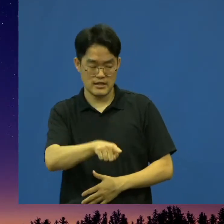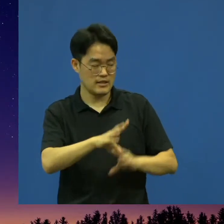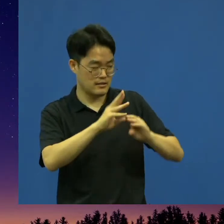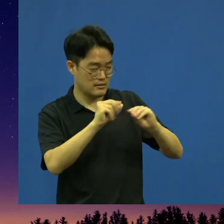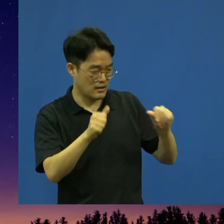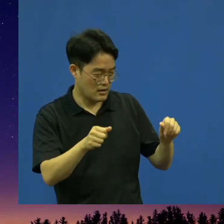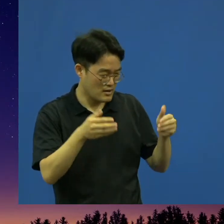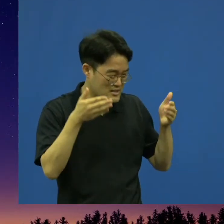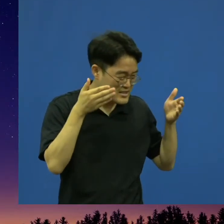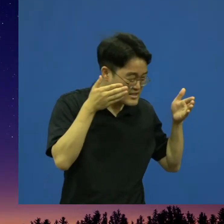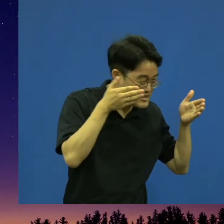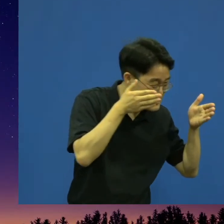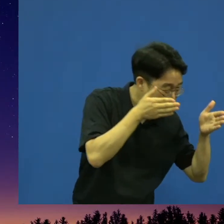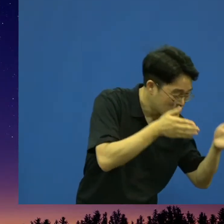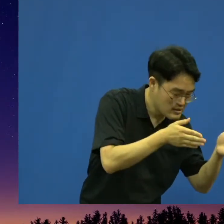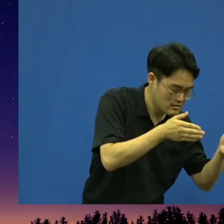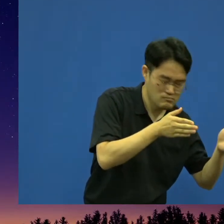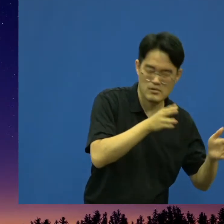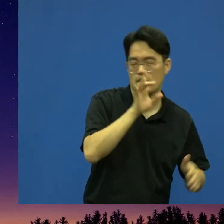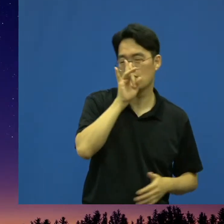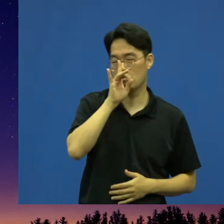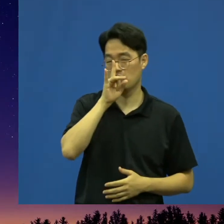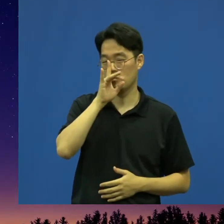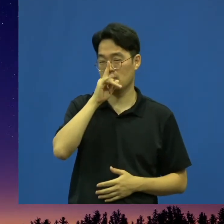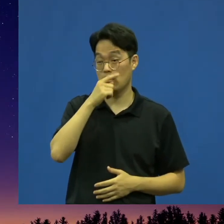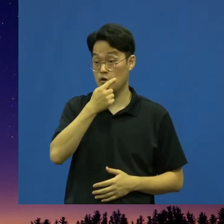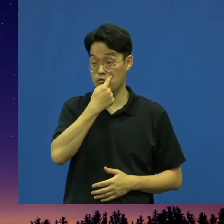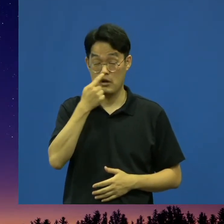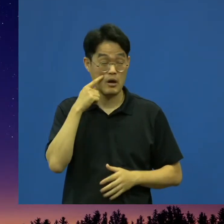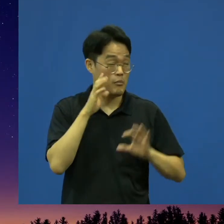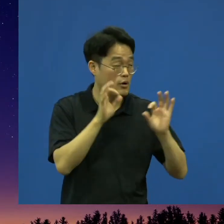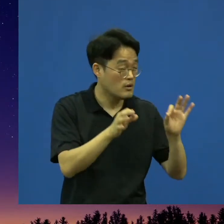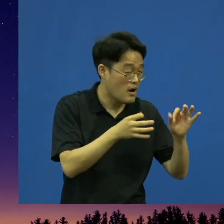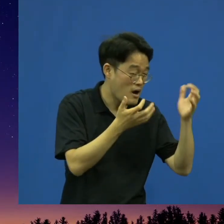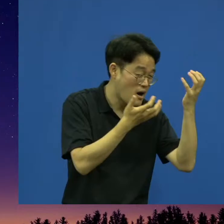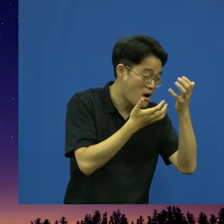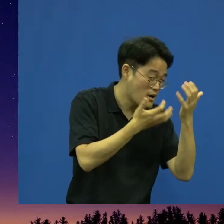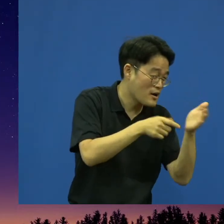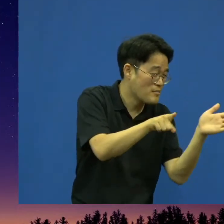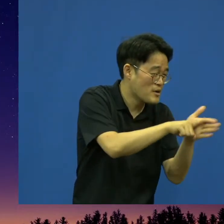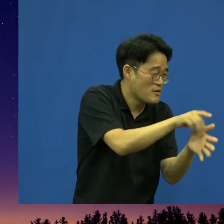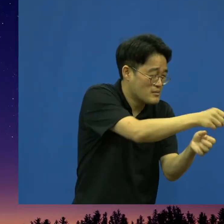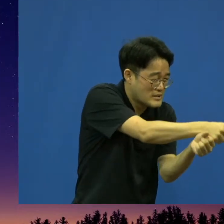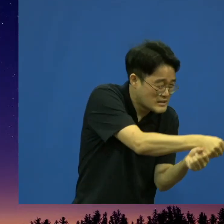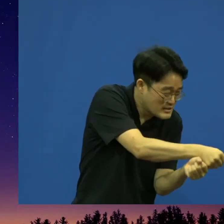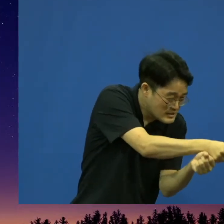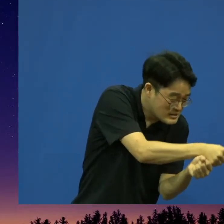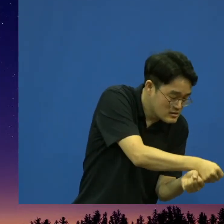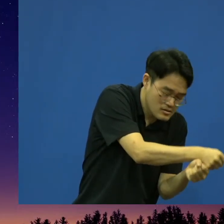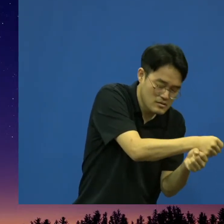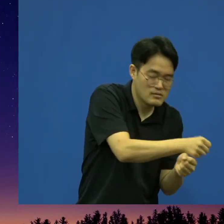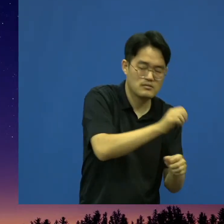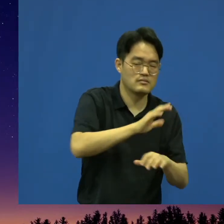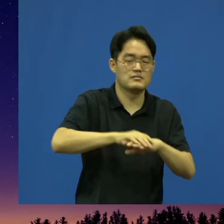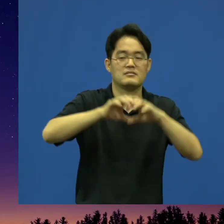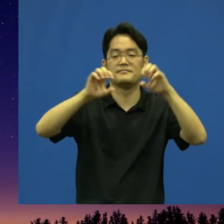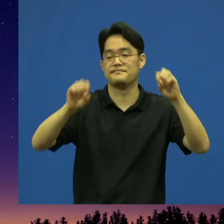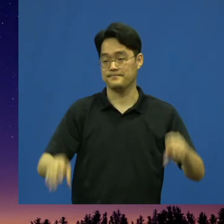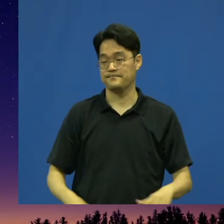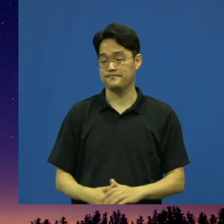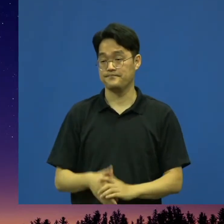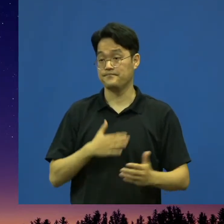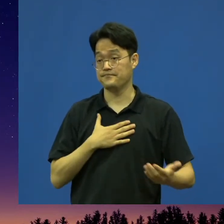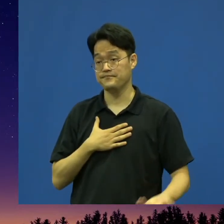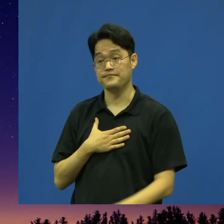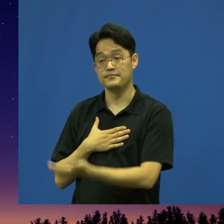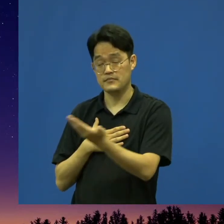없으면, 눈에 보이는 것밖에 믿으려고 하지 않으면, 여러분과 제가